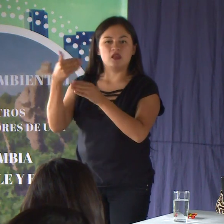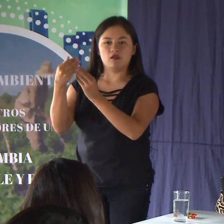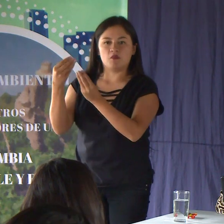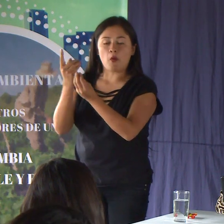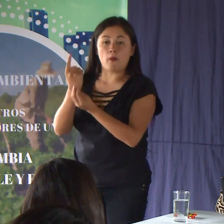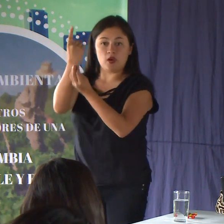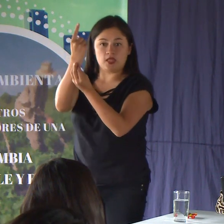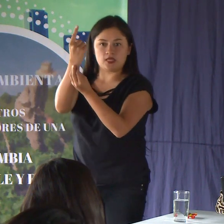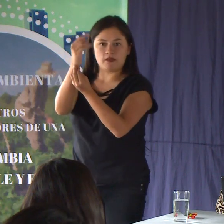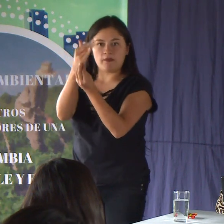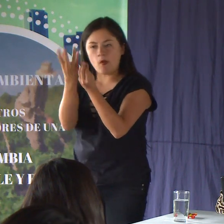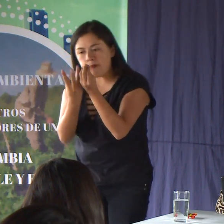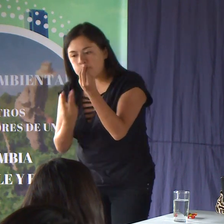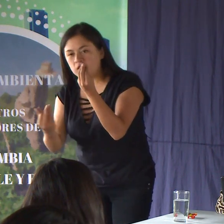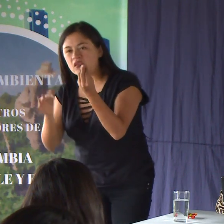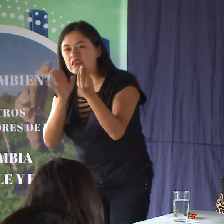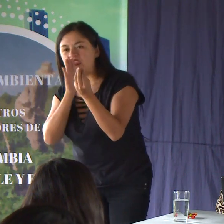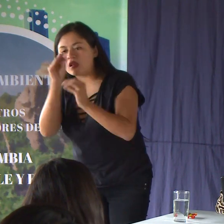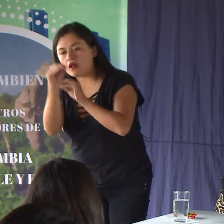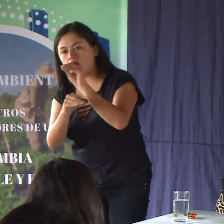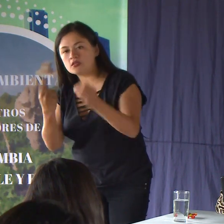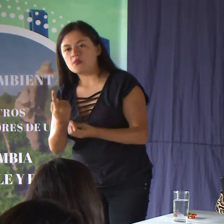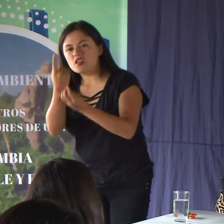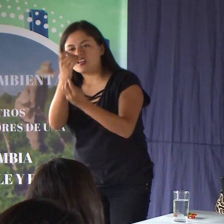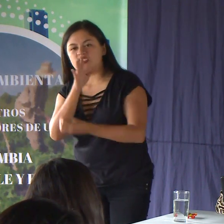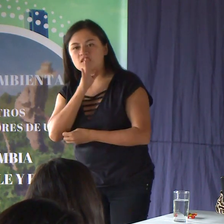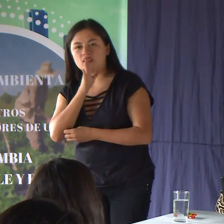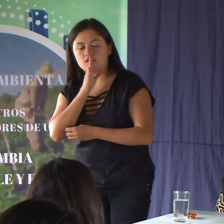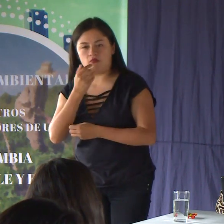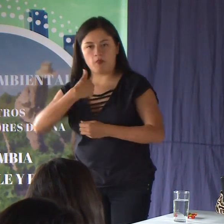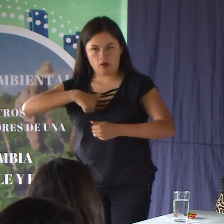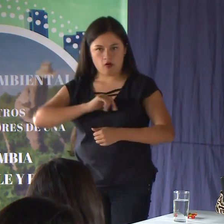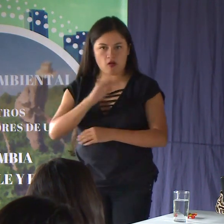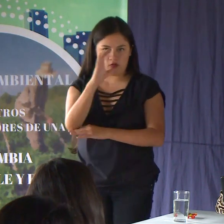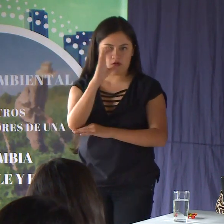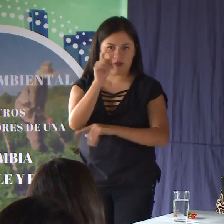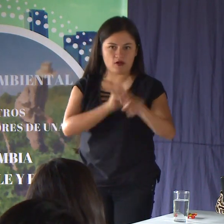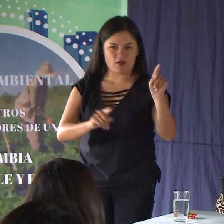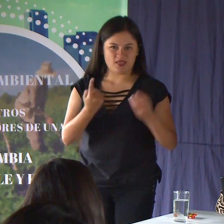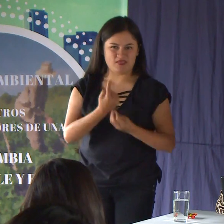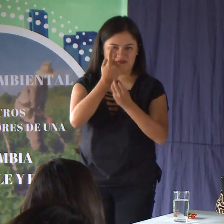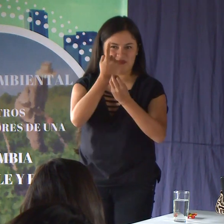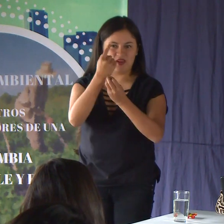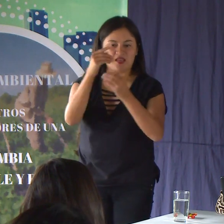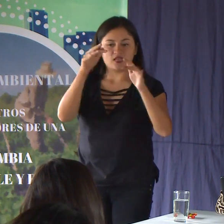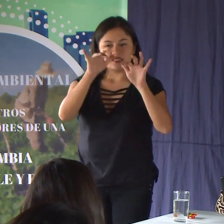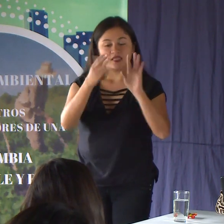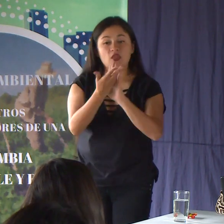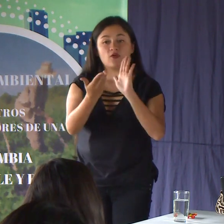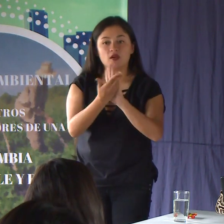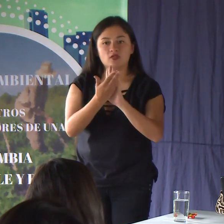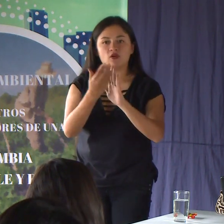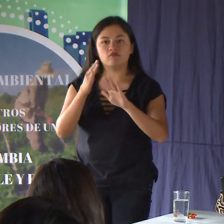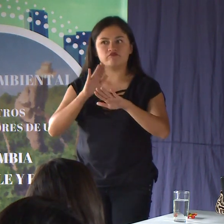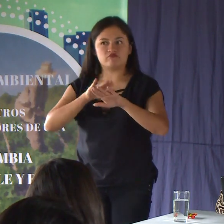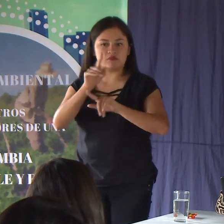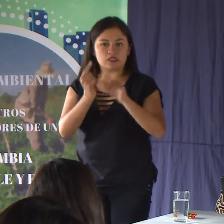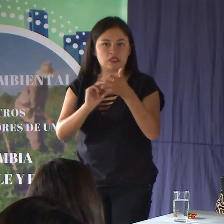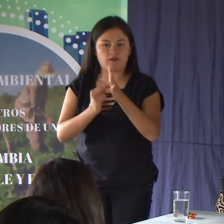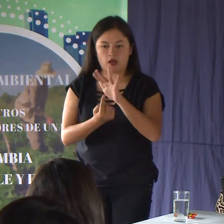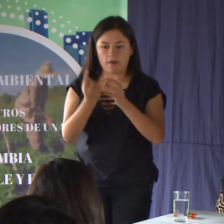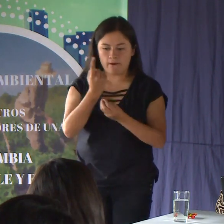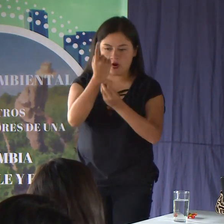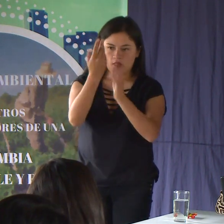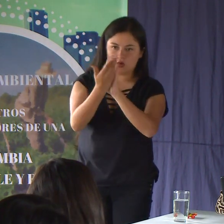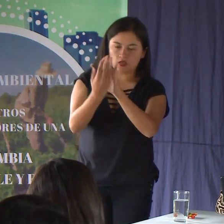atrás, ¿no? Finalmente, las políticas de educación que tenemos en el país son resultado de acuerdos internacionales.